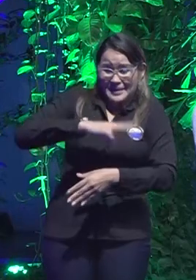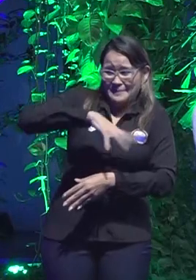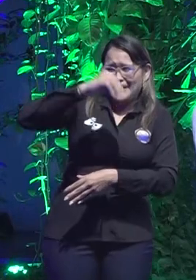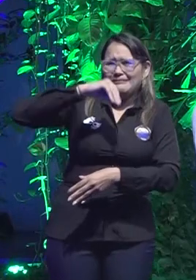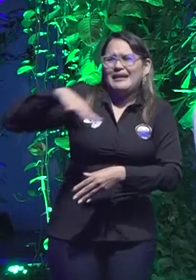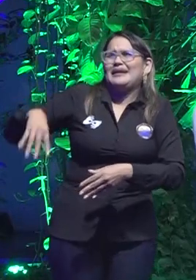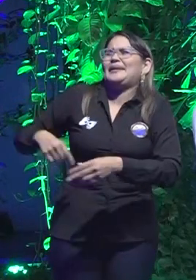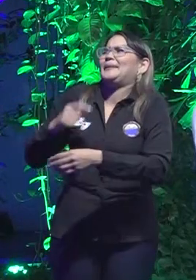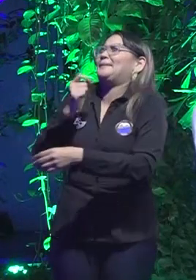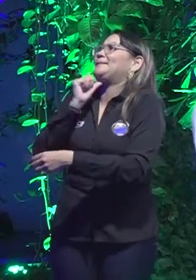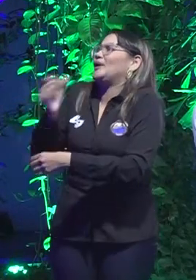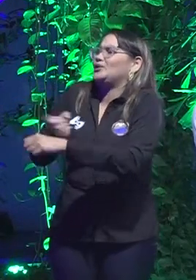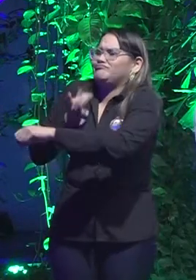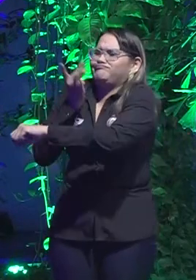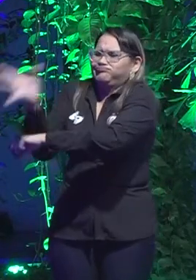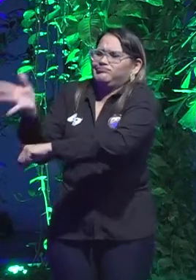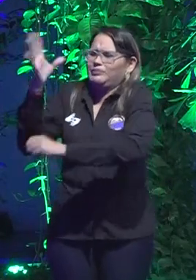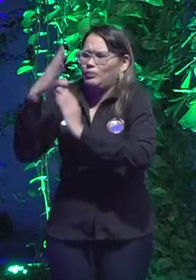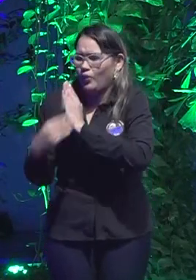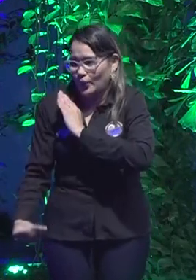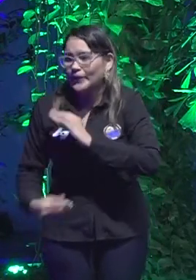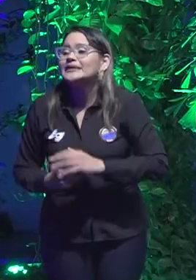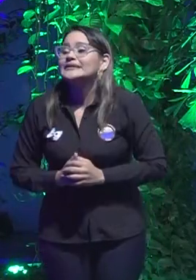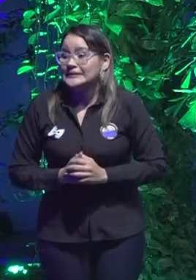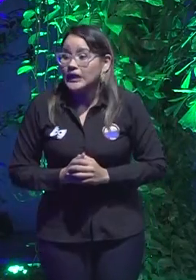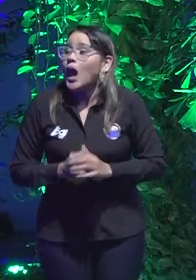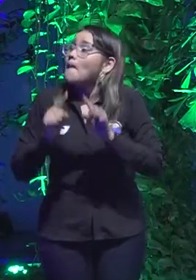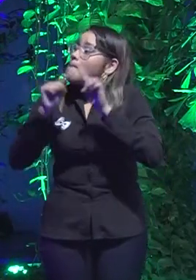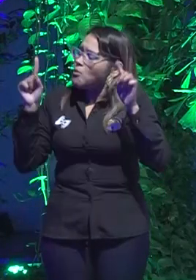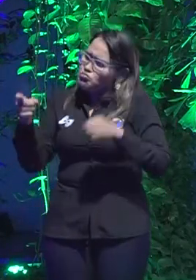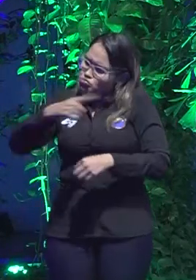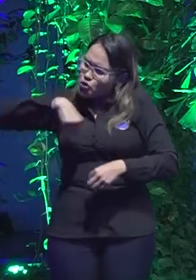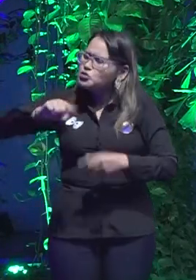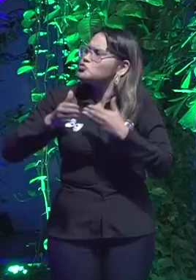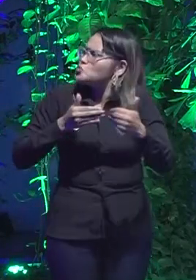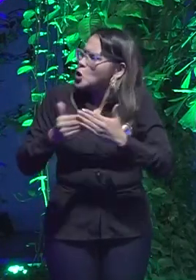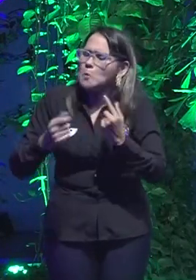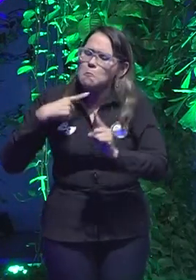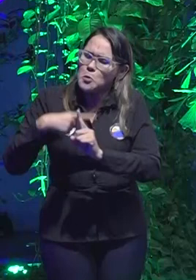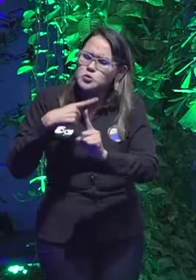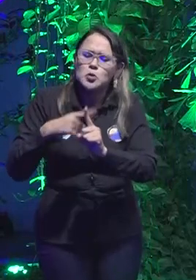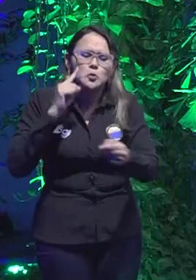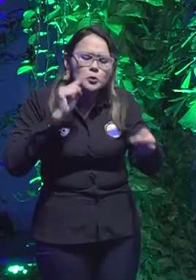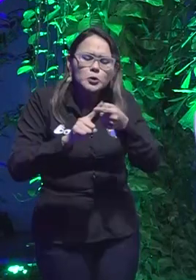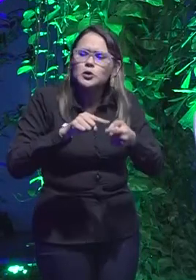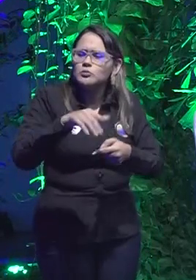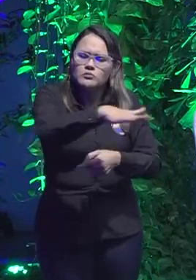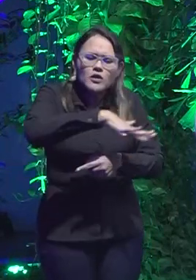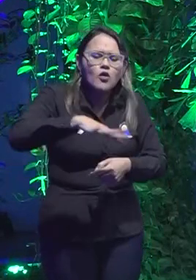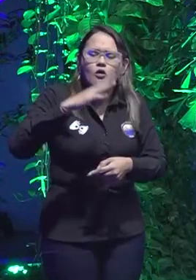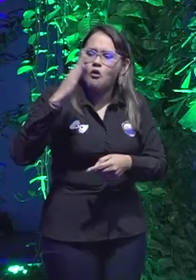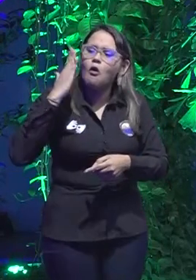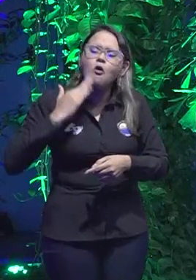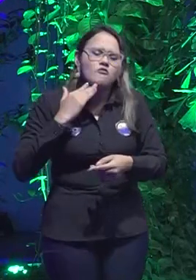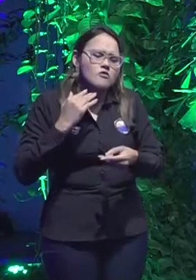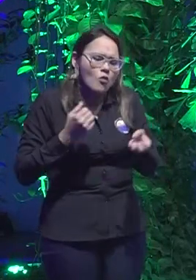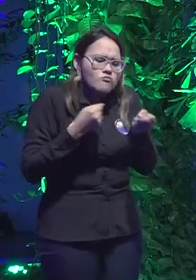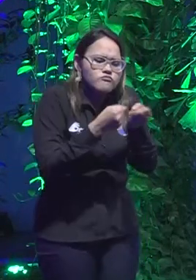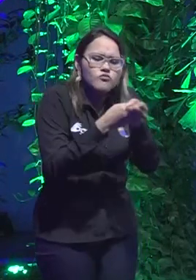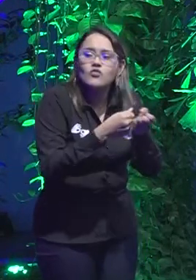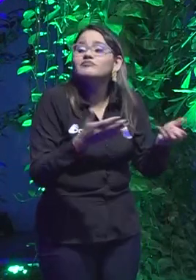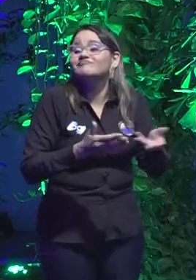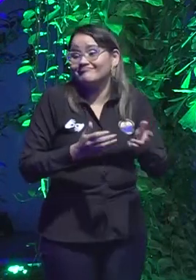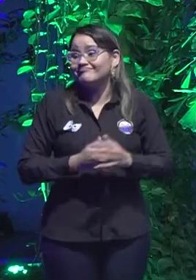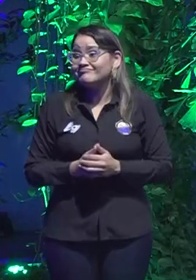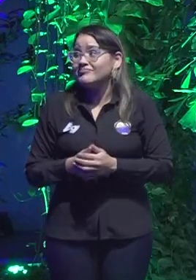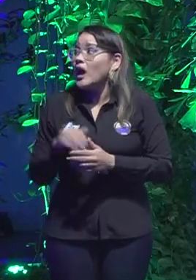capaces de convertir en profesionales a jóvenes provenientes de esos contextos, pues creo que tiene un mérito enorme. Con solo $815